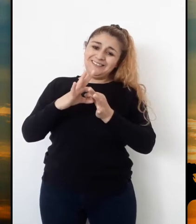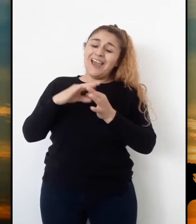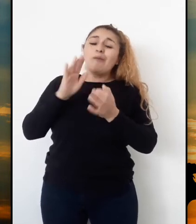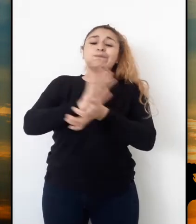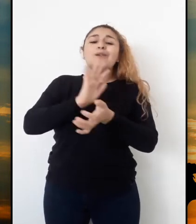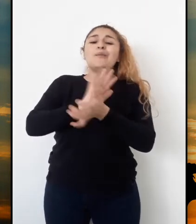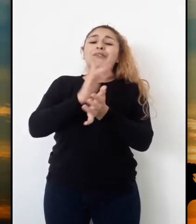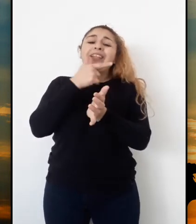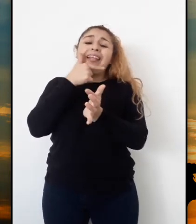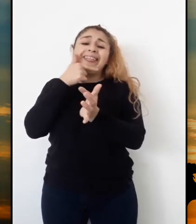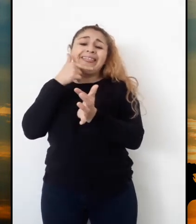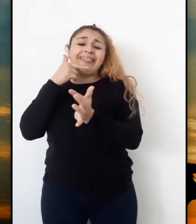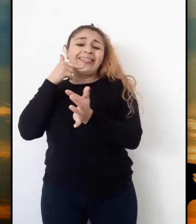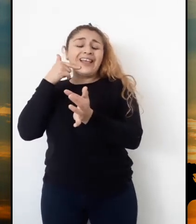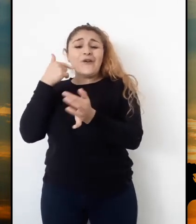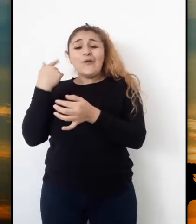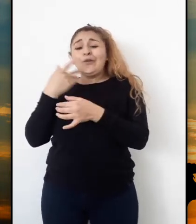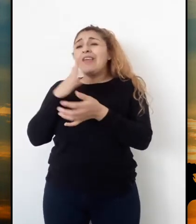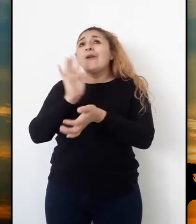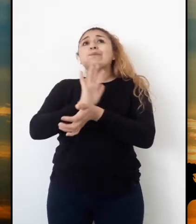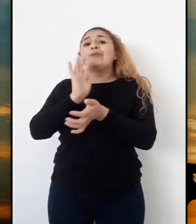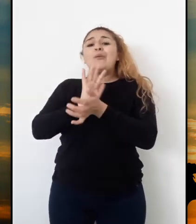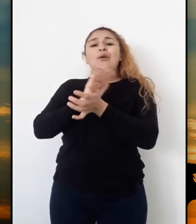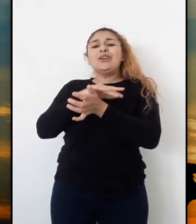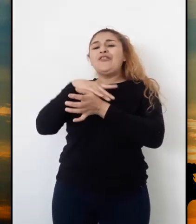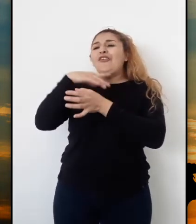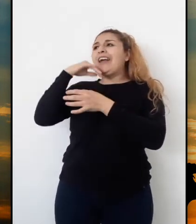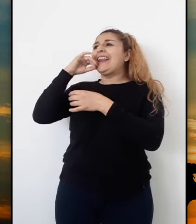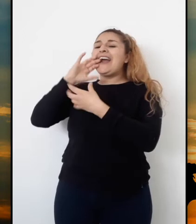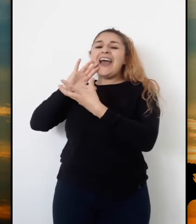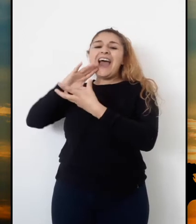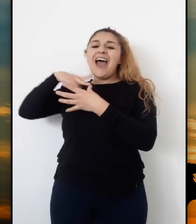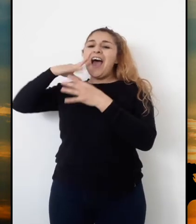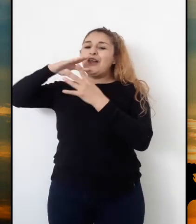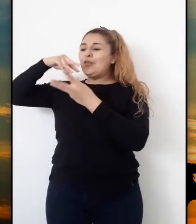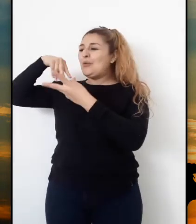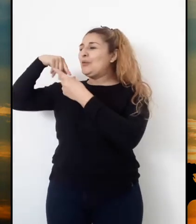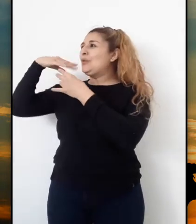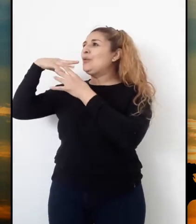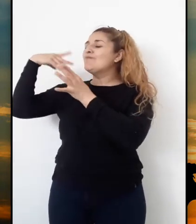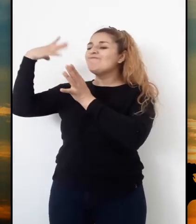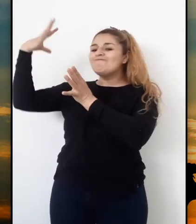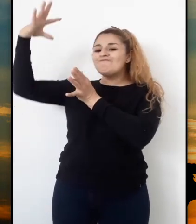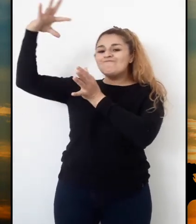Le bonheur de David n'est pas dans la chose. El bien, el bienestar de David,